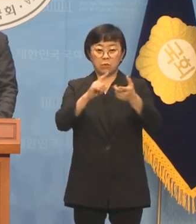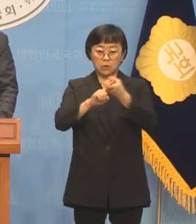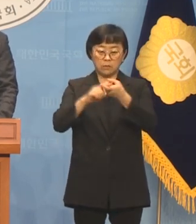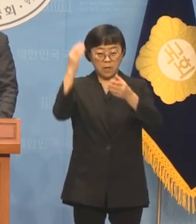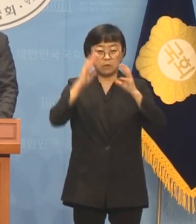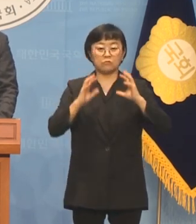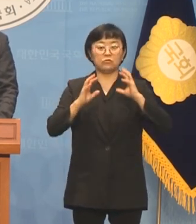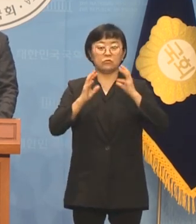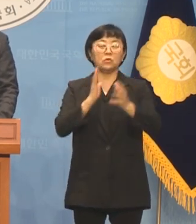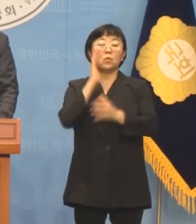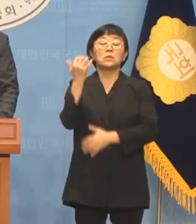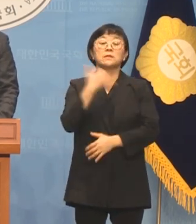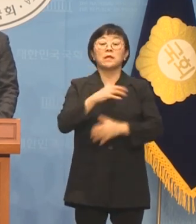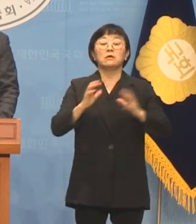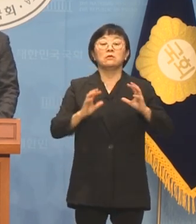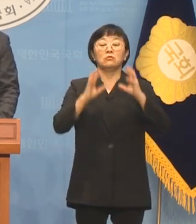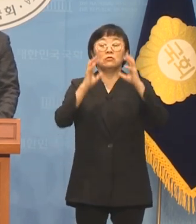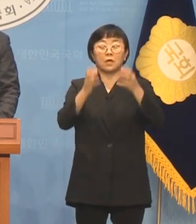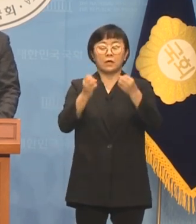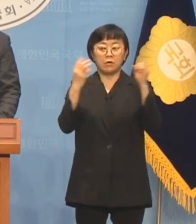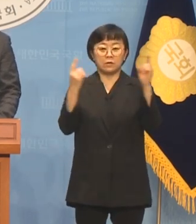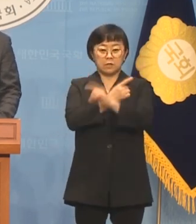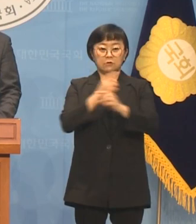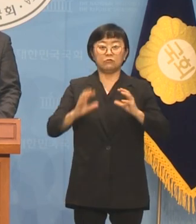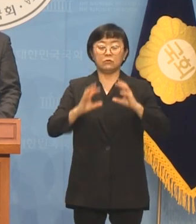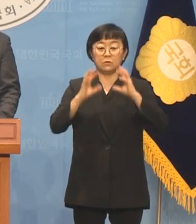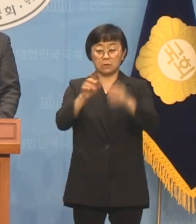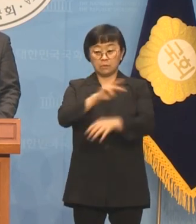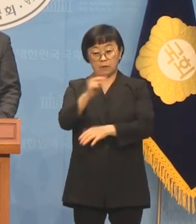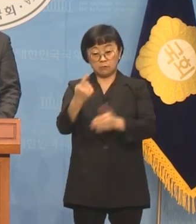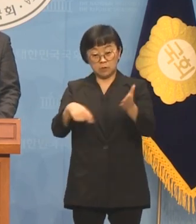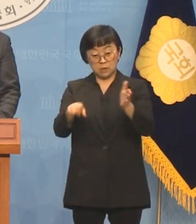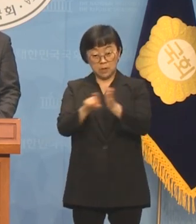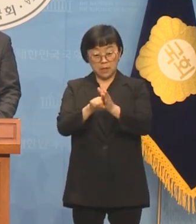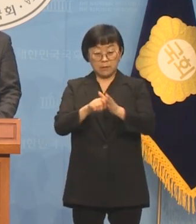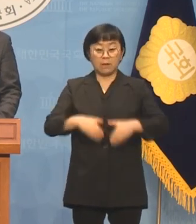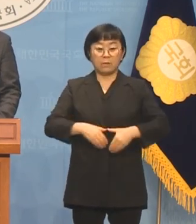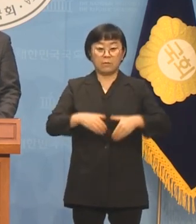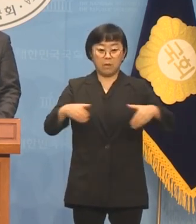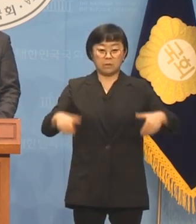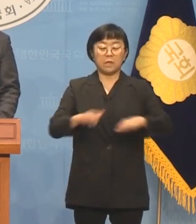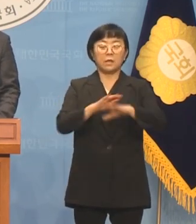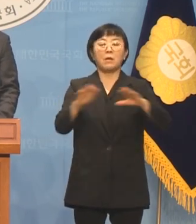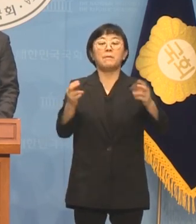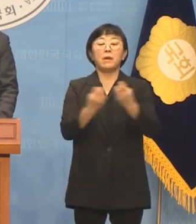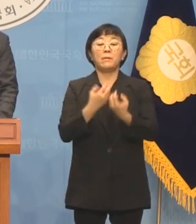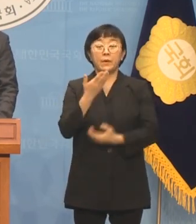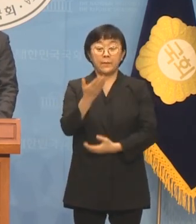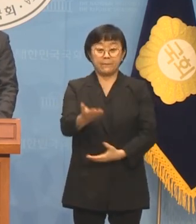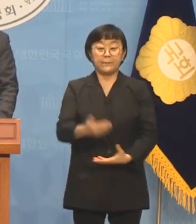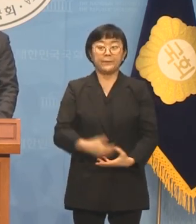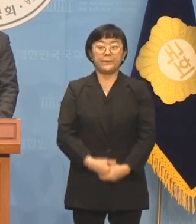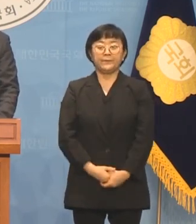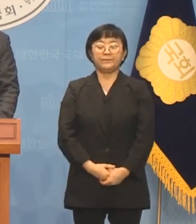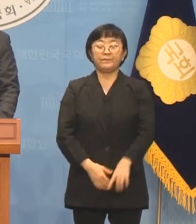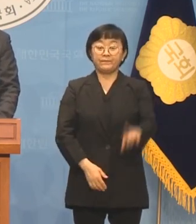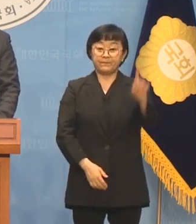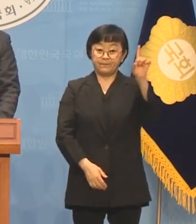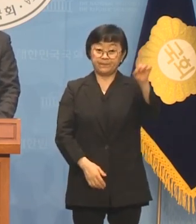대한민국을 녹색국가, 혁신국가로 전환하기 위한 담대한 해법을 다음과 같이 제시합니다.